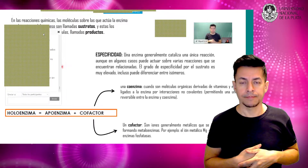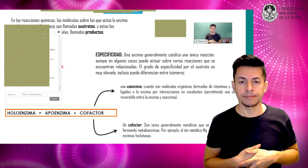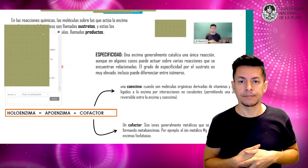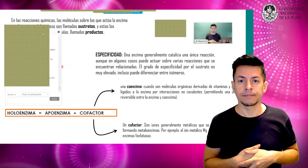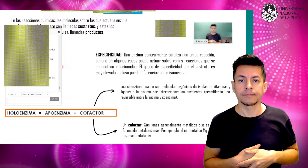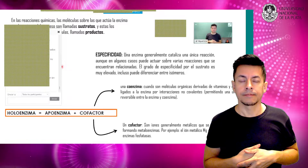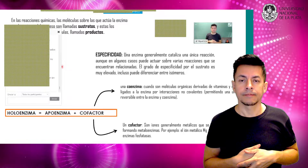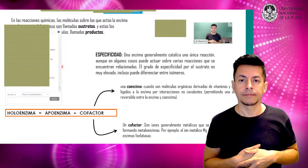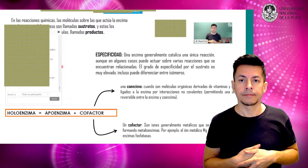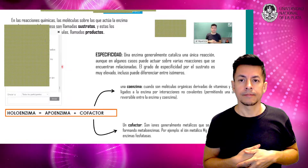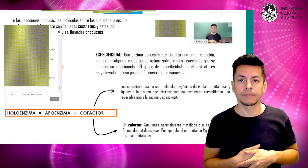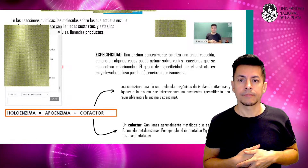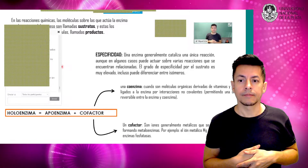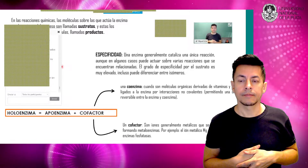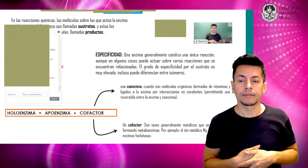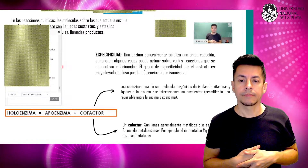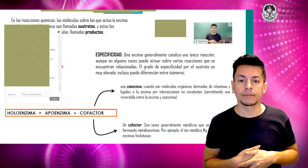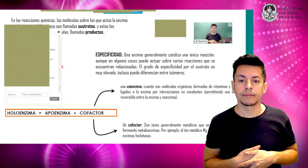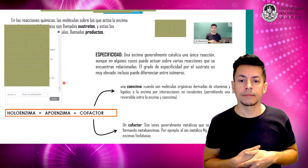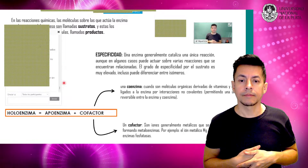Bien.